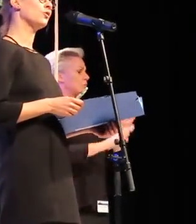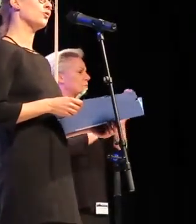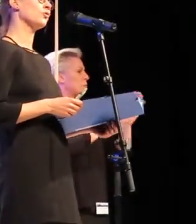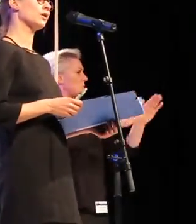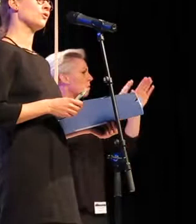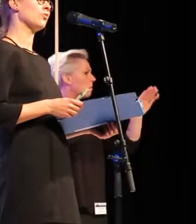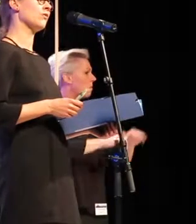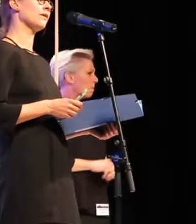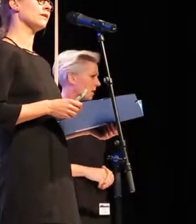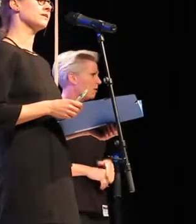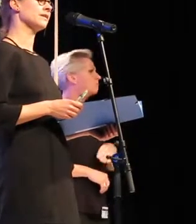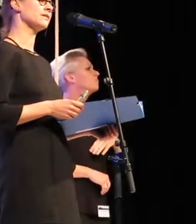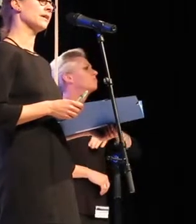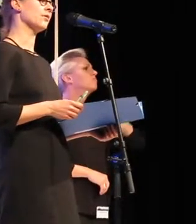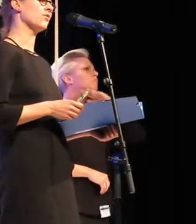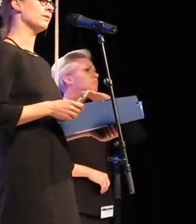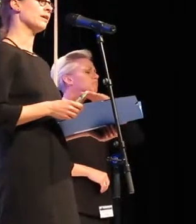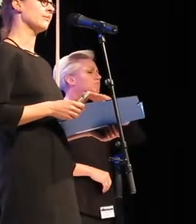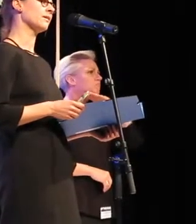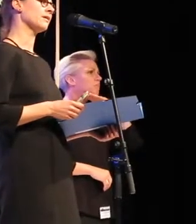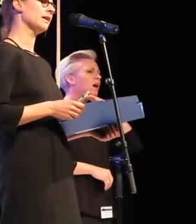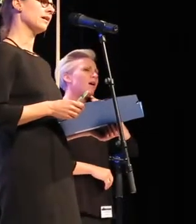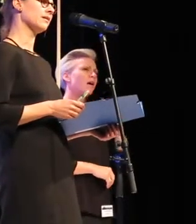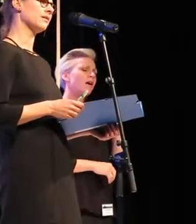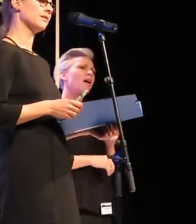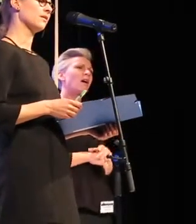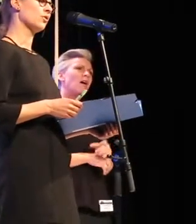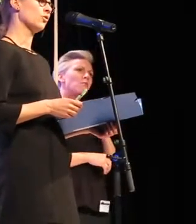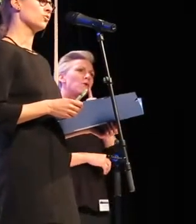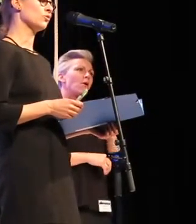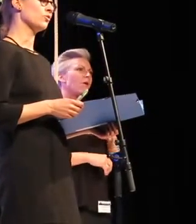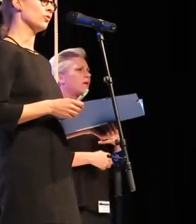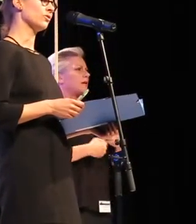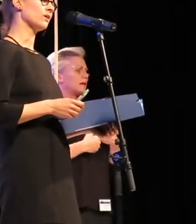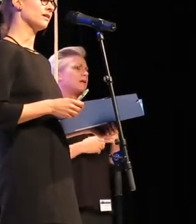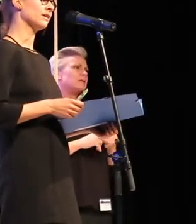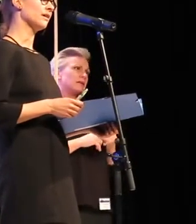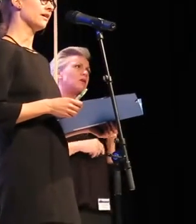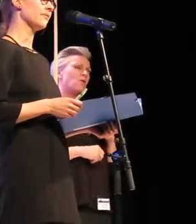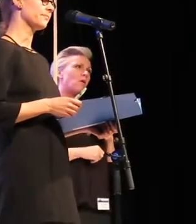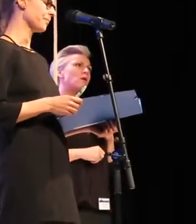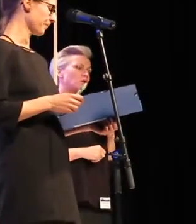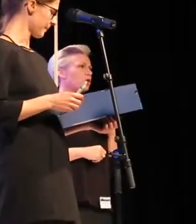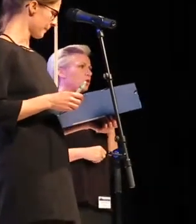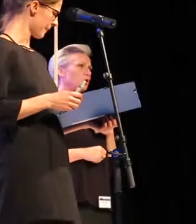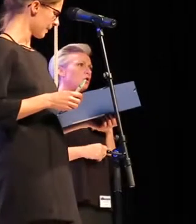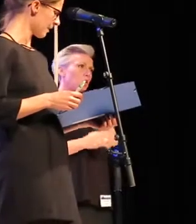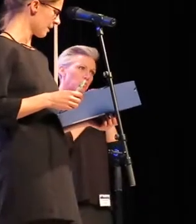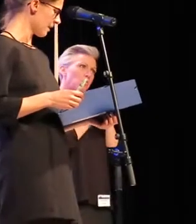en allt för ofta sovande känslan av medmänsklighet. Och som får oss att agera.